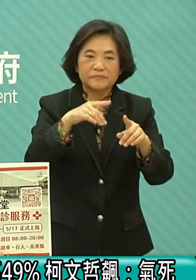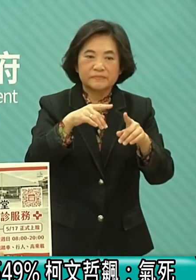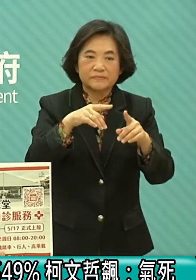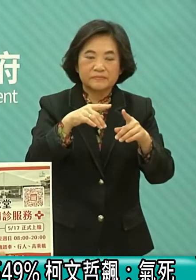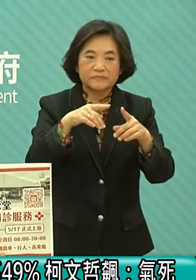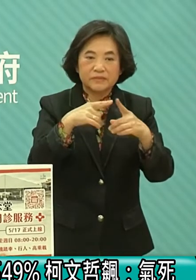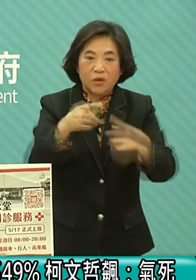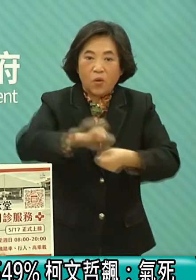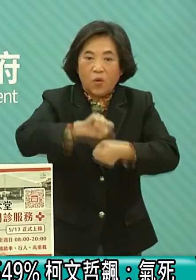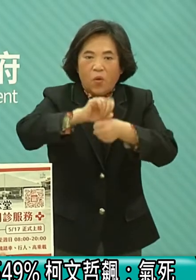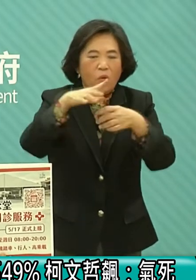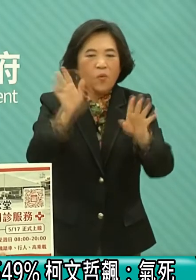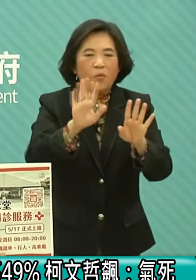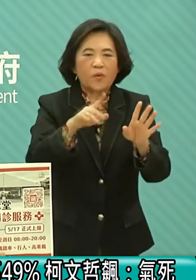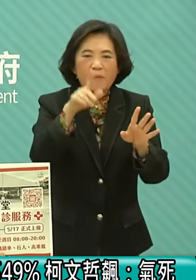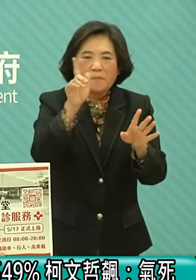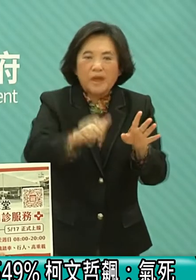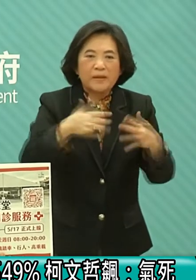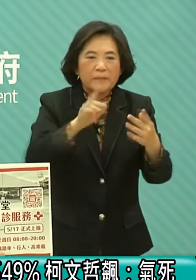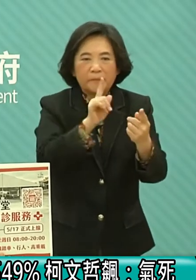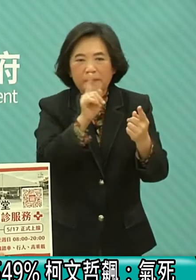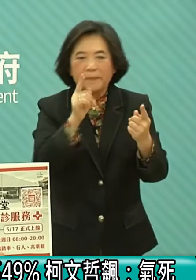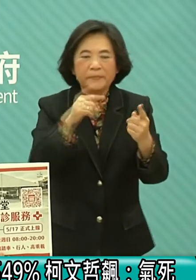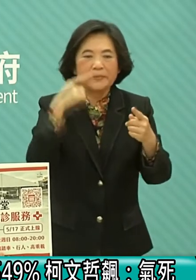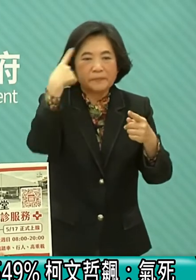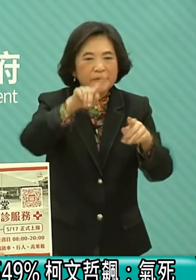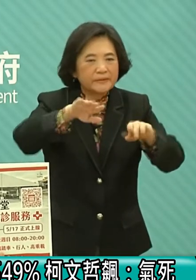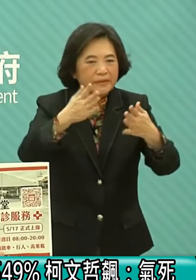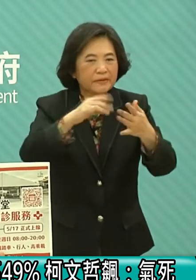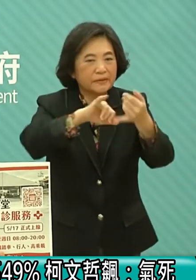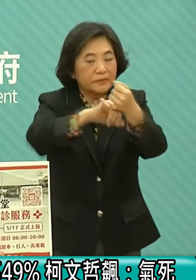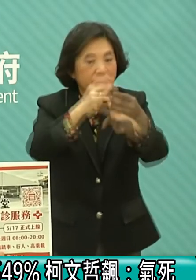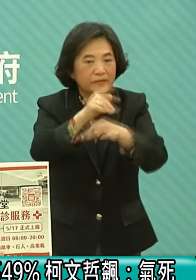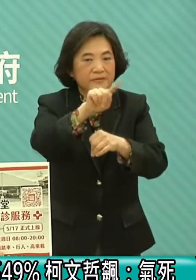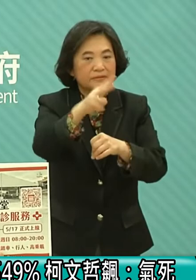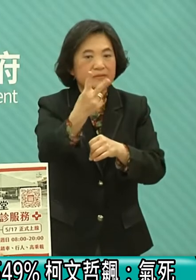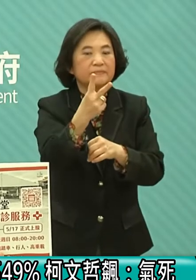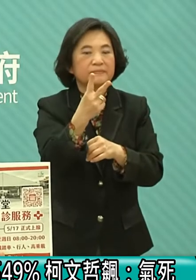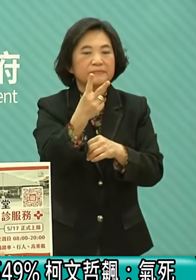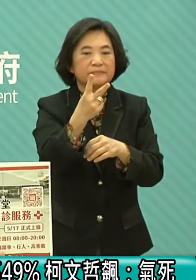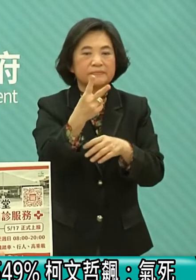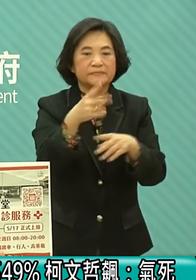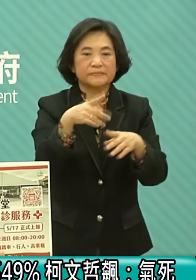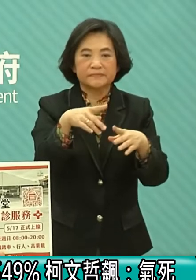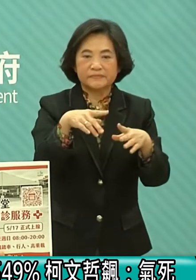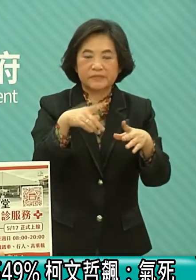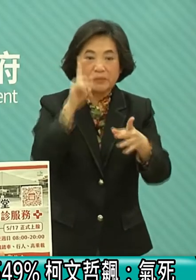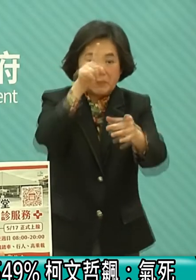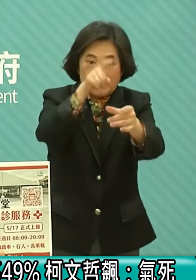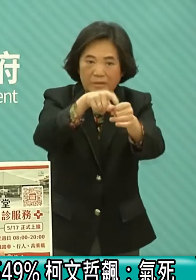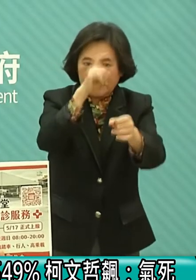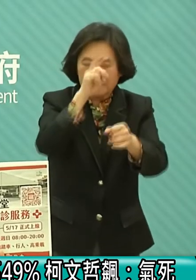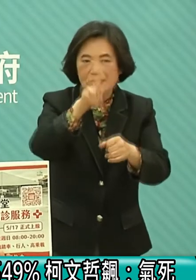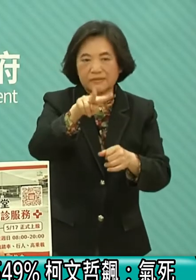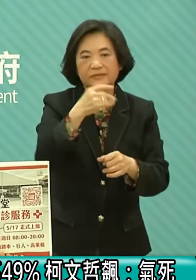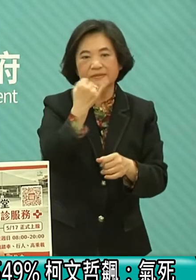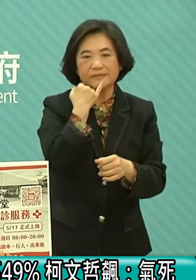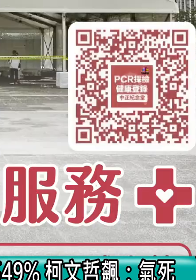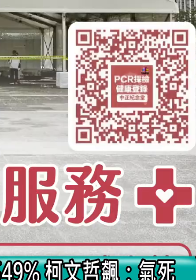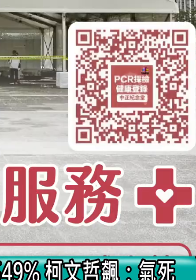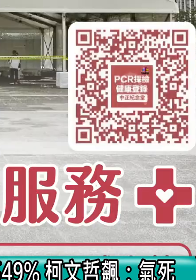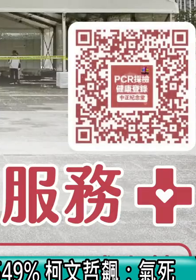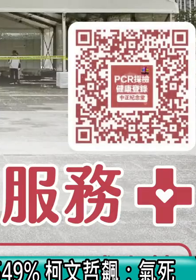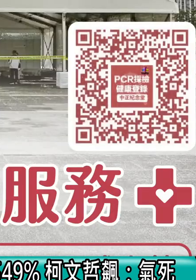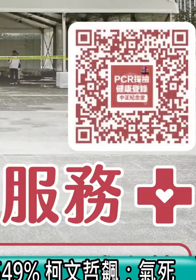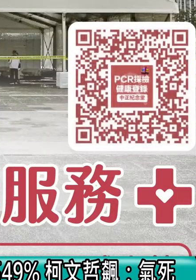就，总是第一天不熟的哈，所以明天大概挂号1220。那当然最终目标是到2000了哈，我们就